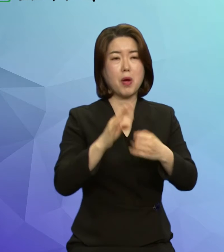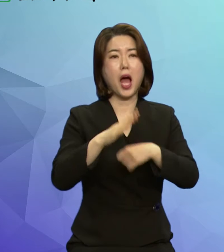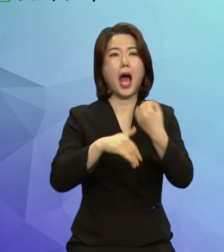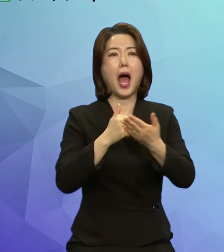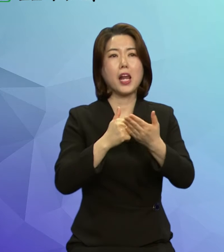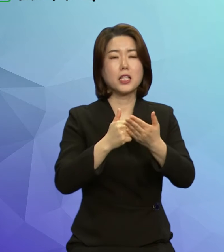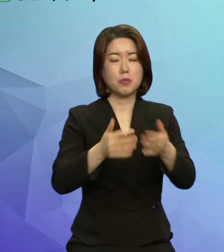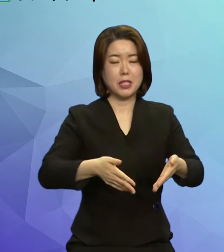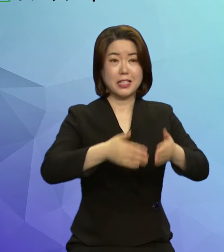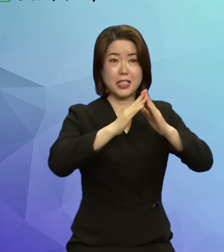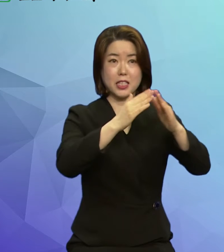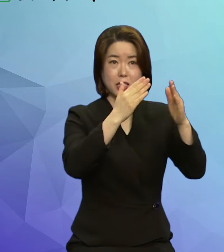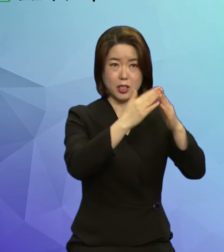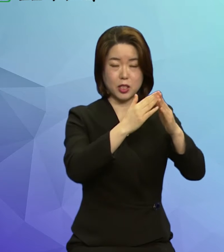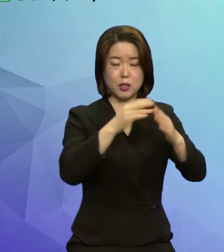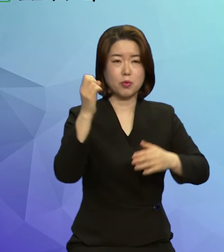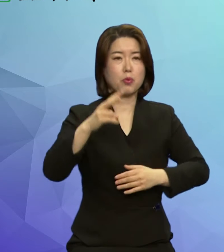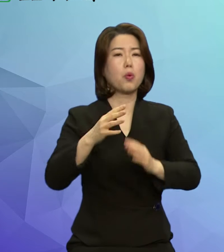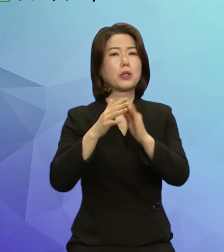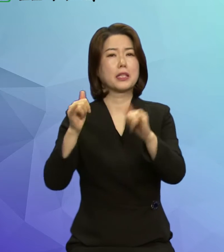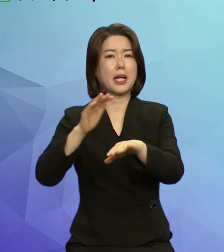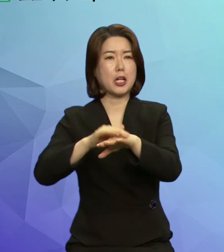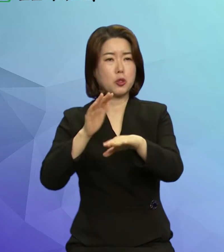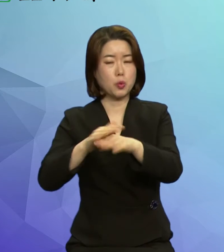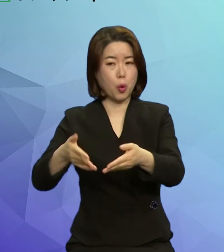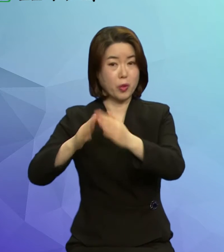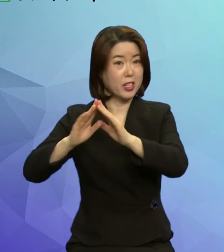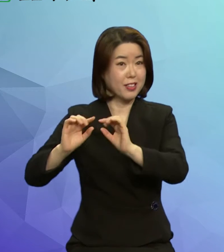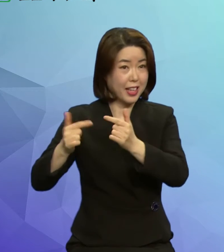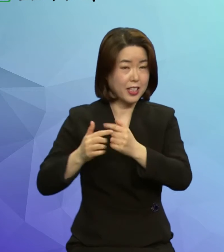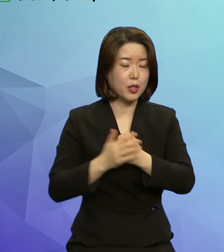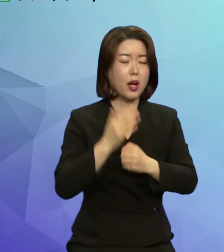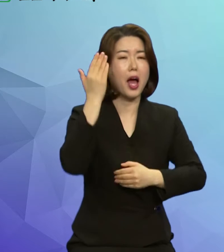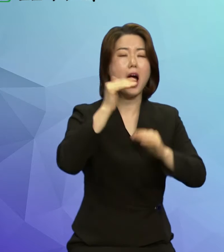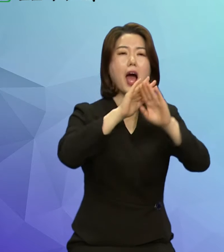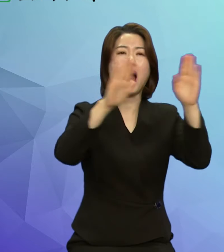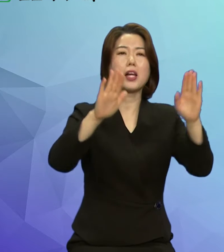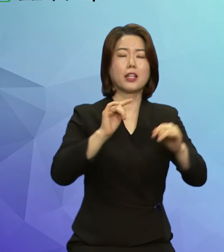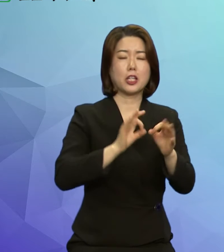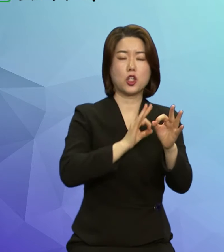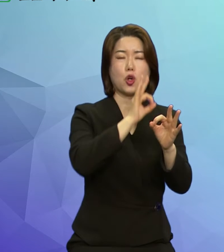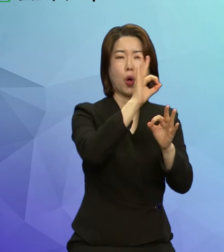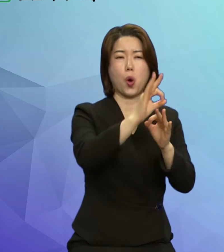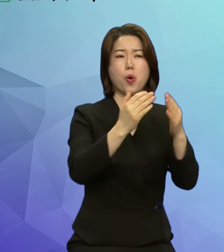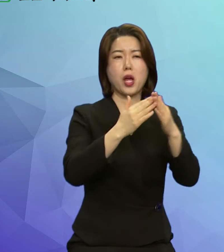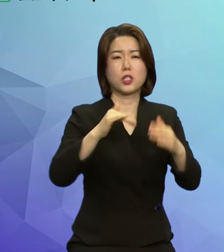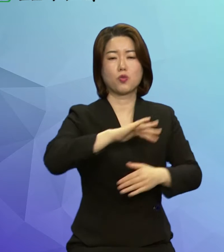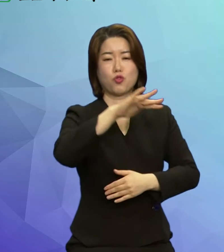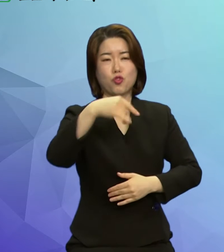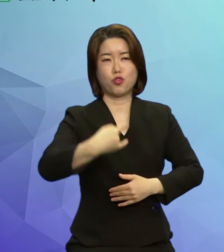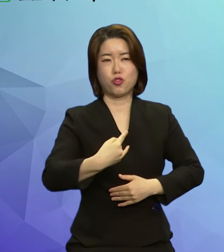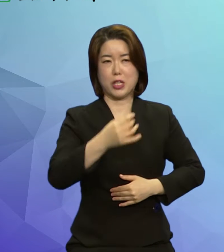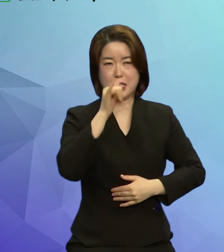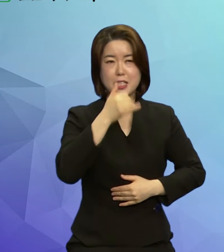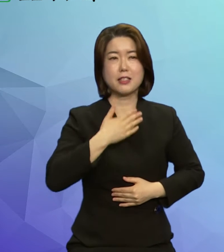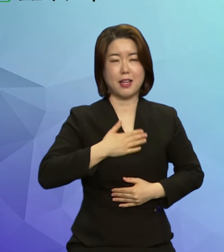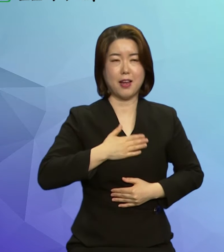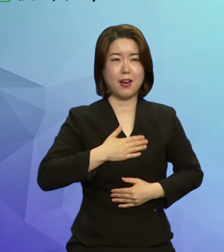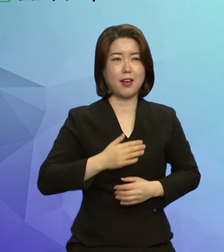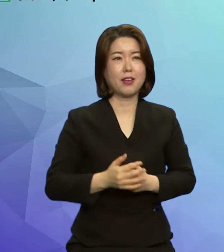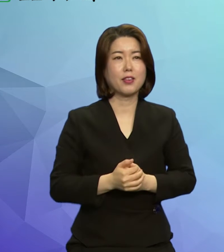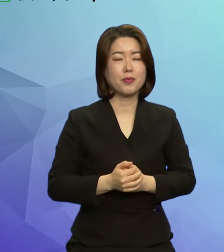하나님께서 지으신 집, 곧 사람의 손으로 지은 것이 아니라 하늘에 있는 영원한 집이 우리에게 있는 줄 압니다.